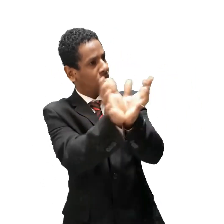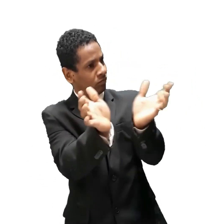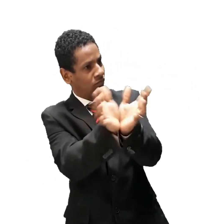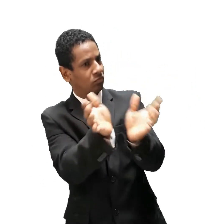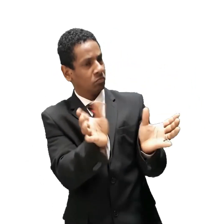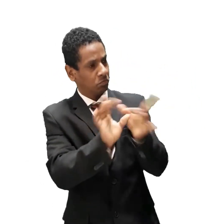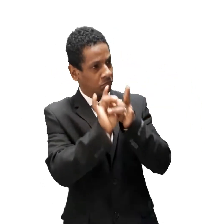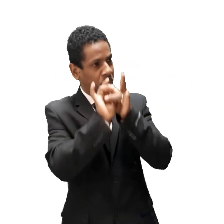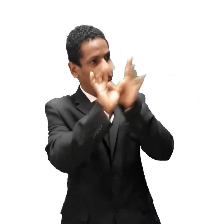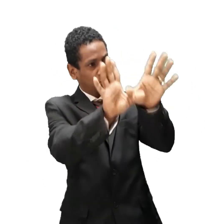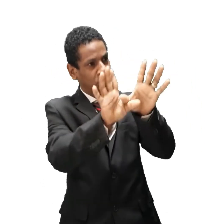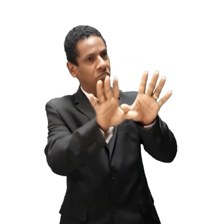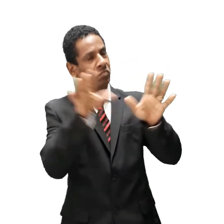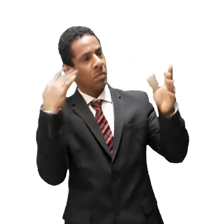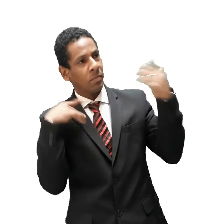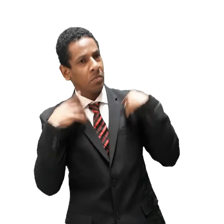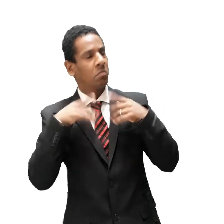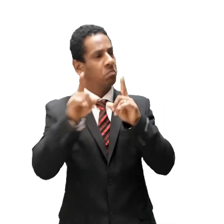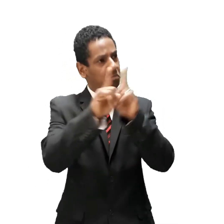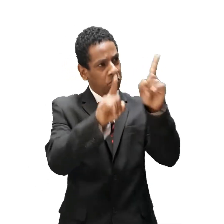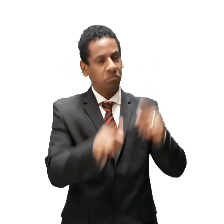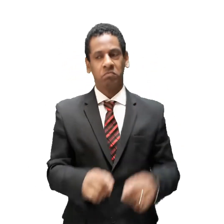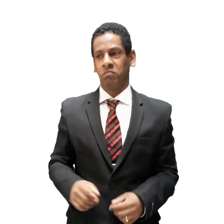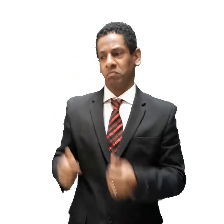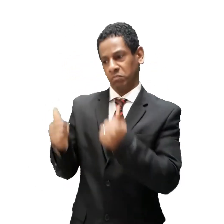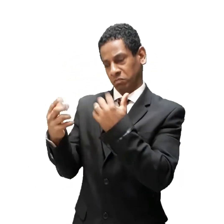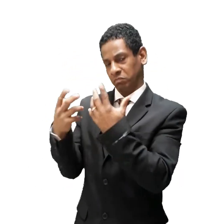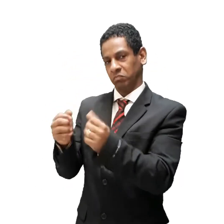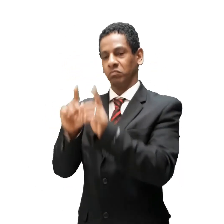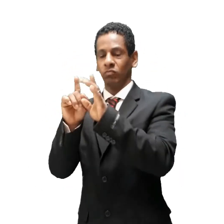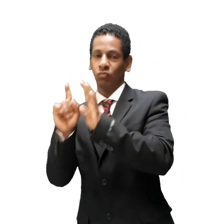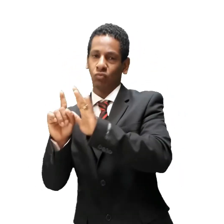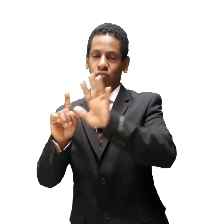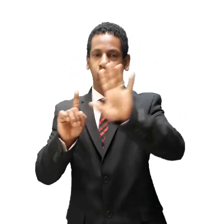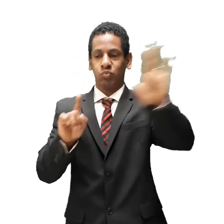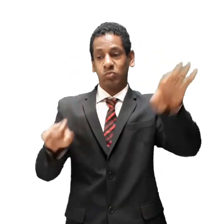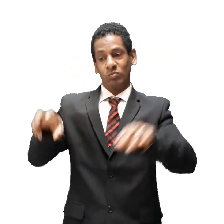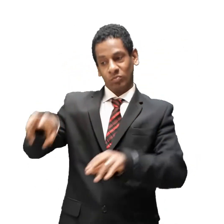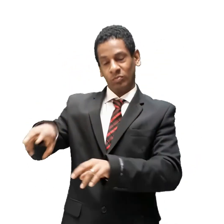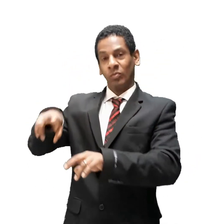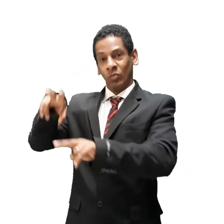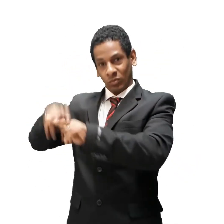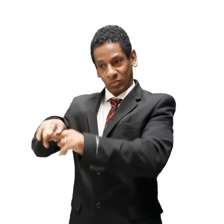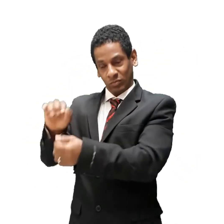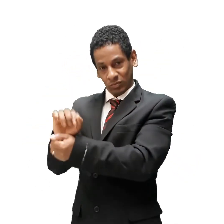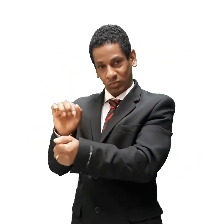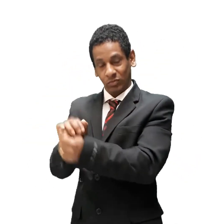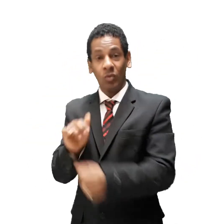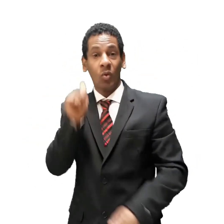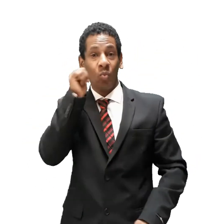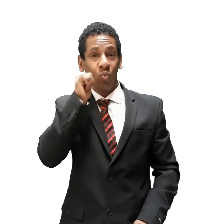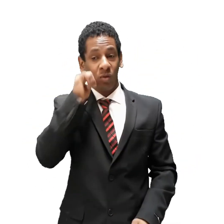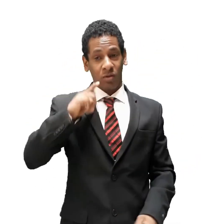grupo de discípulos, eles foram comprar comida na cidade. E o Senhor Jesus ficou ali